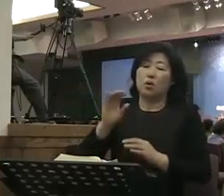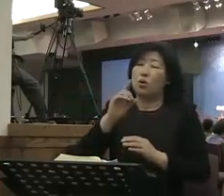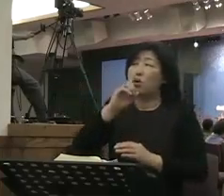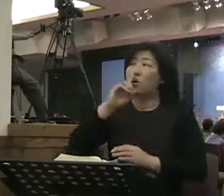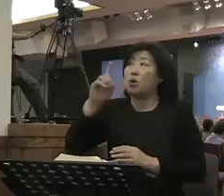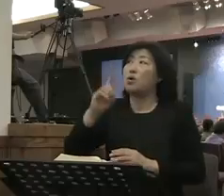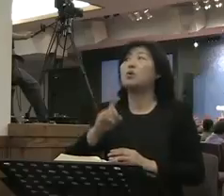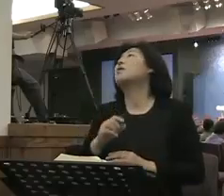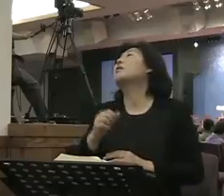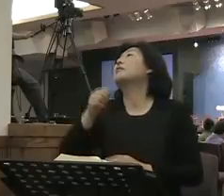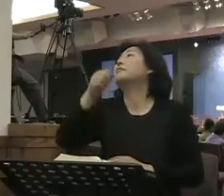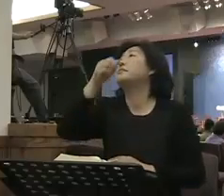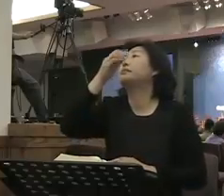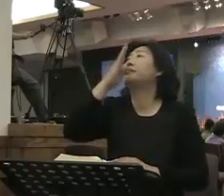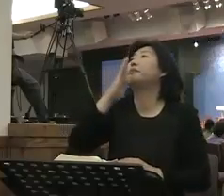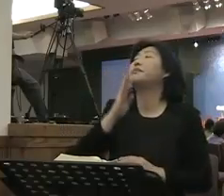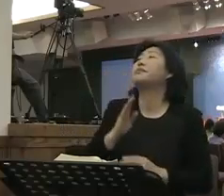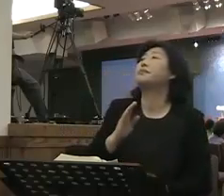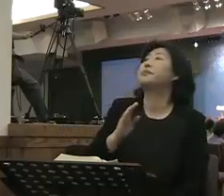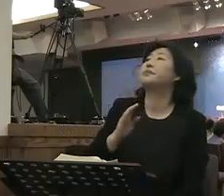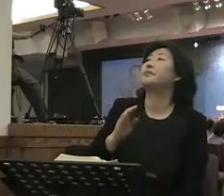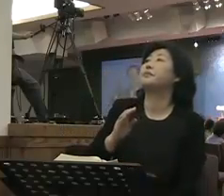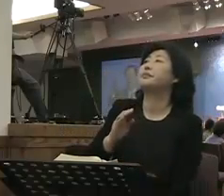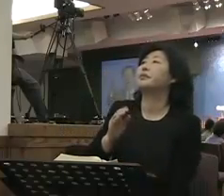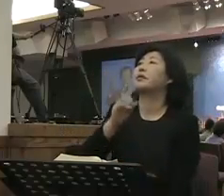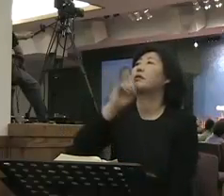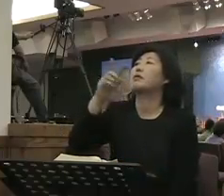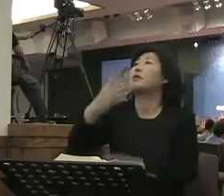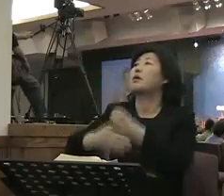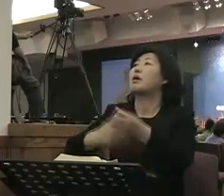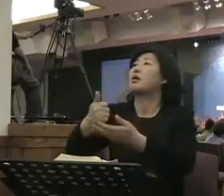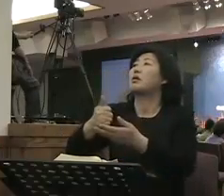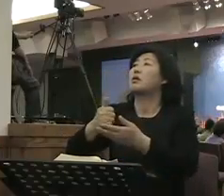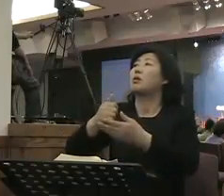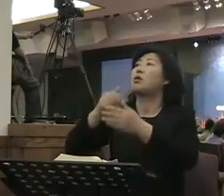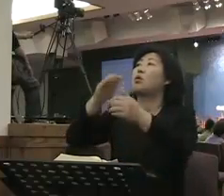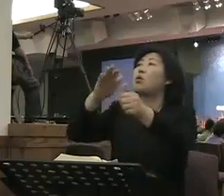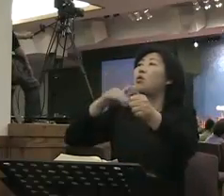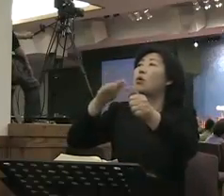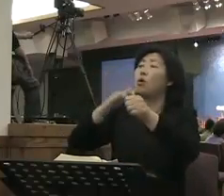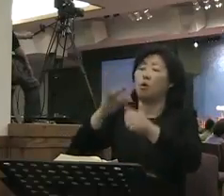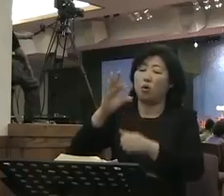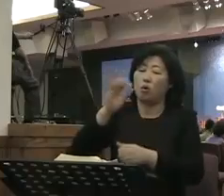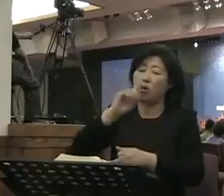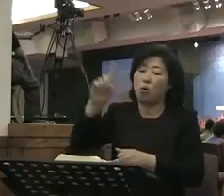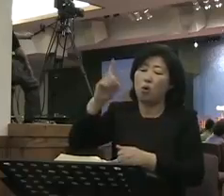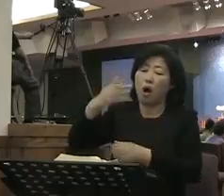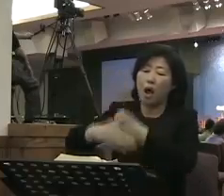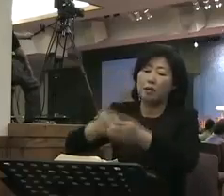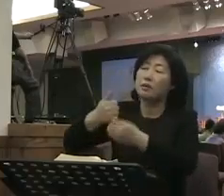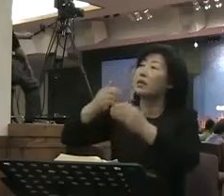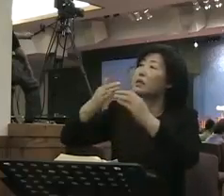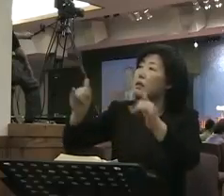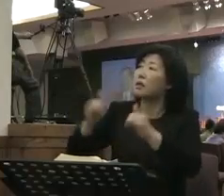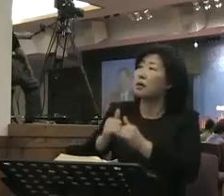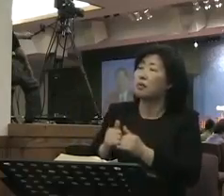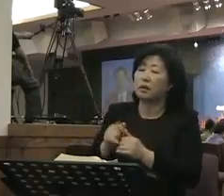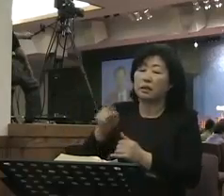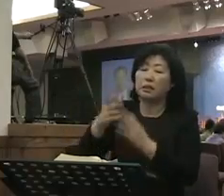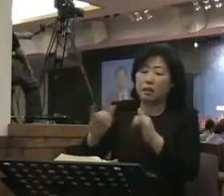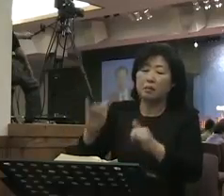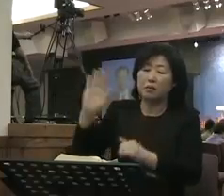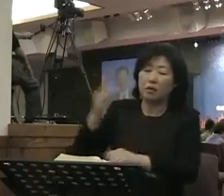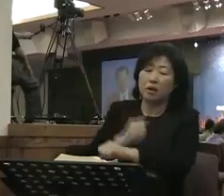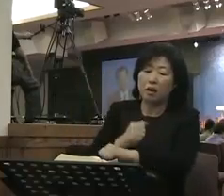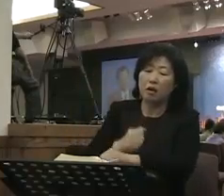be me. Let that be me. 오 하나님, 하나님께서 부르시는 오 하나님의 사람아, 그 사람이 되게